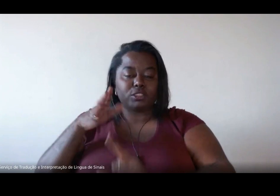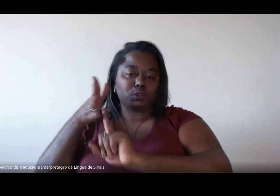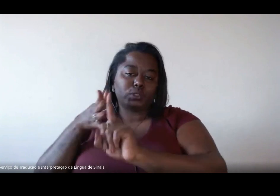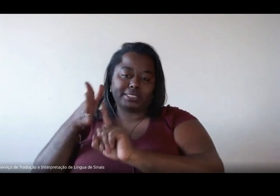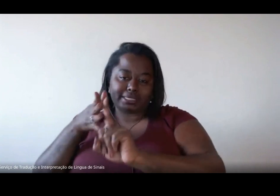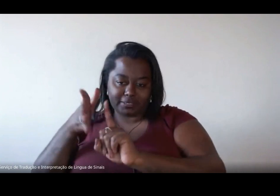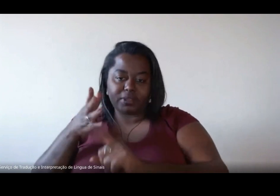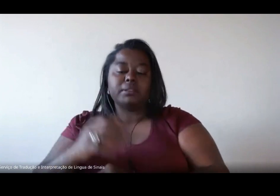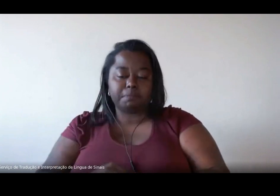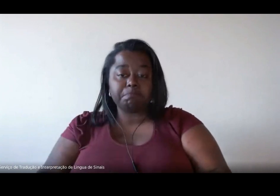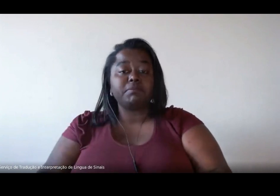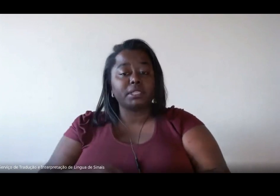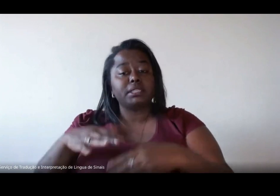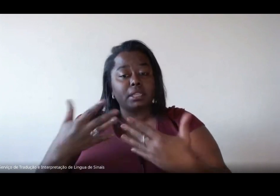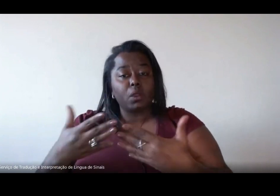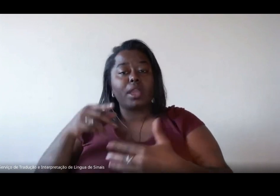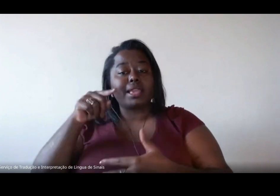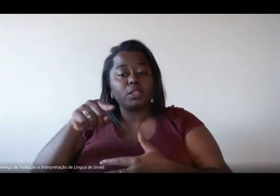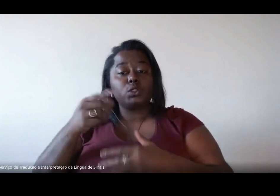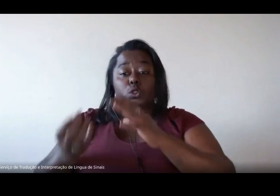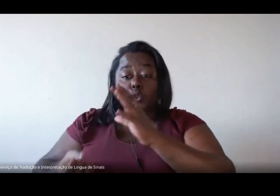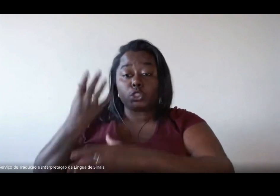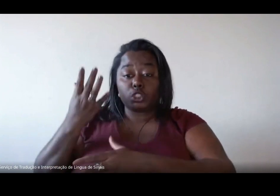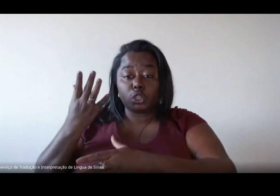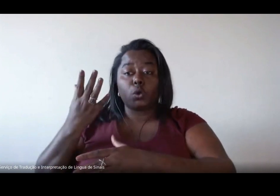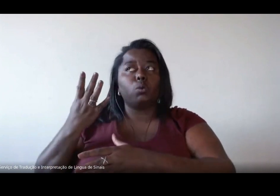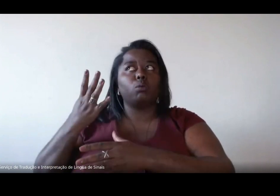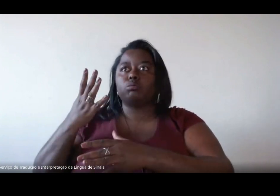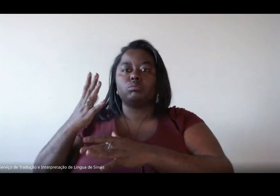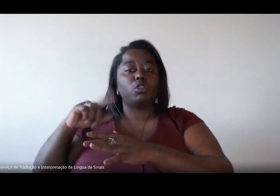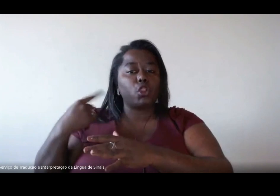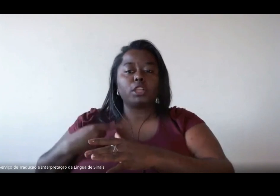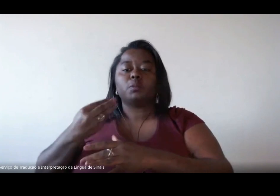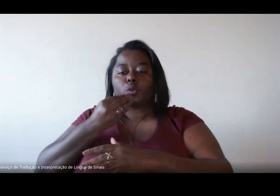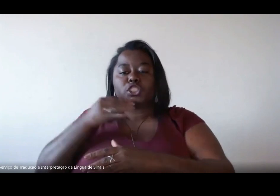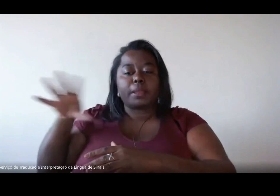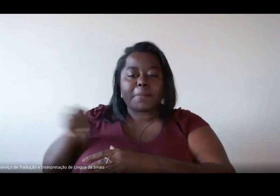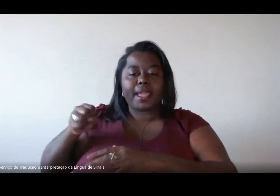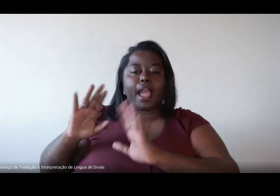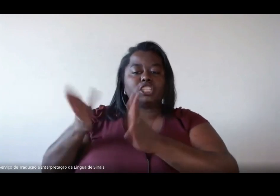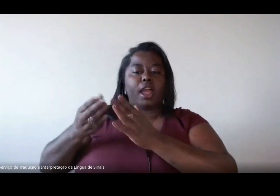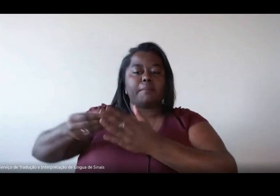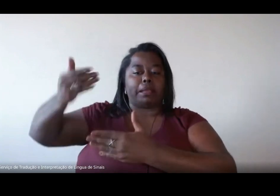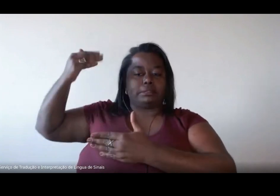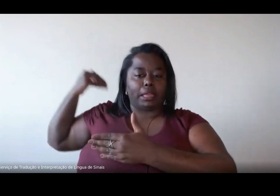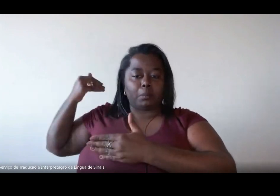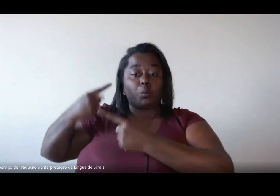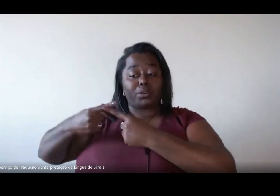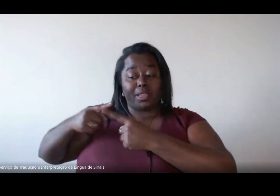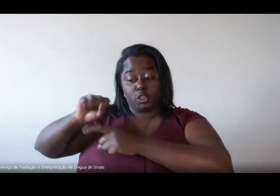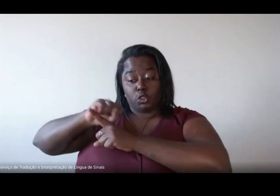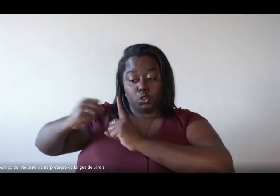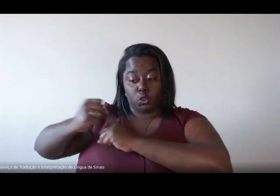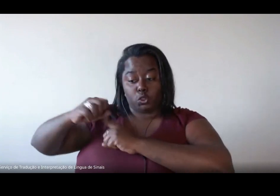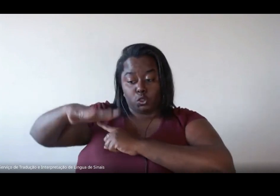nova materialidade discursiva, né? Que surgiu, que a gente já devia ter pego há mais tempo, porque o pessoal de sociologia trabalha com